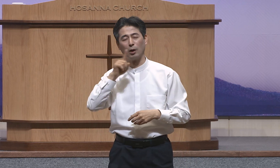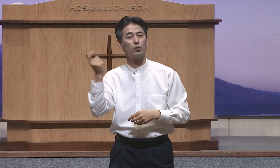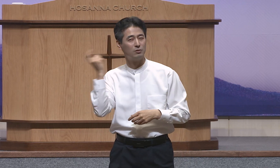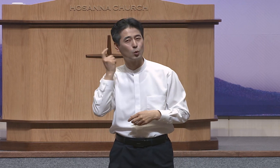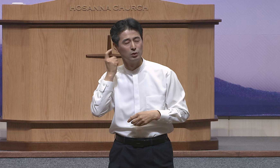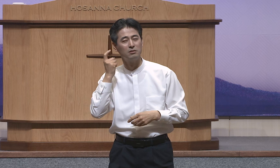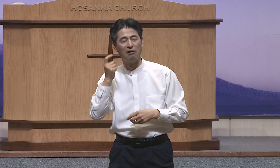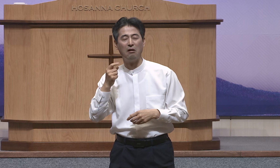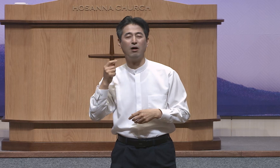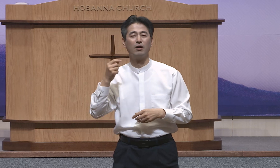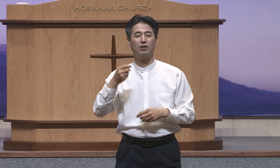많이 빼고